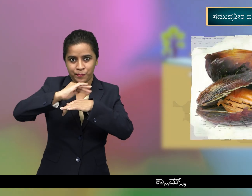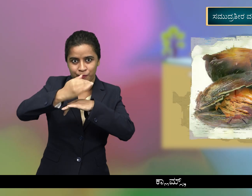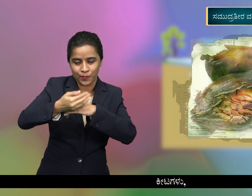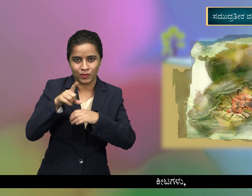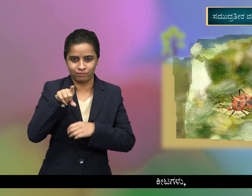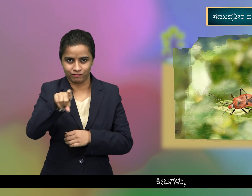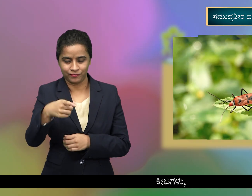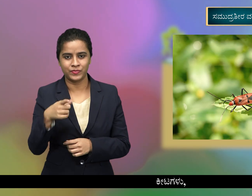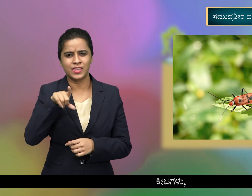ಕೀಟಗಳು,